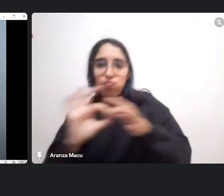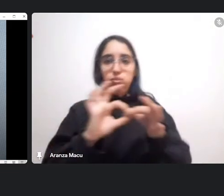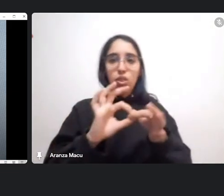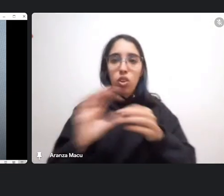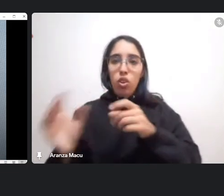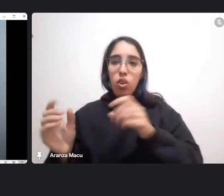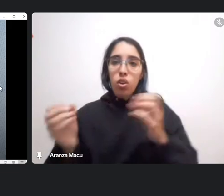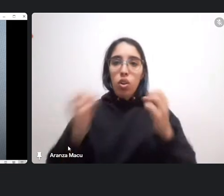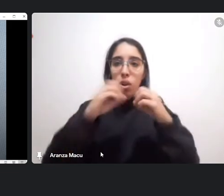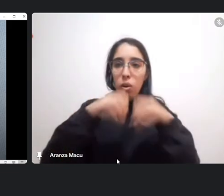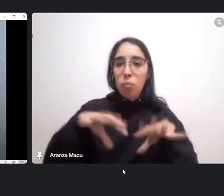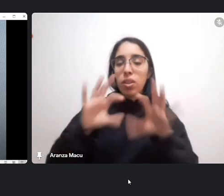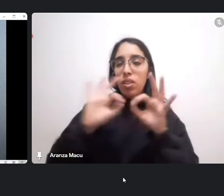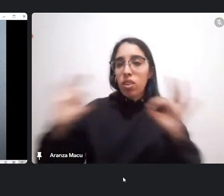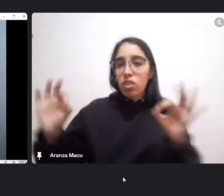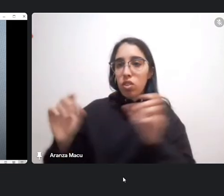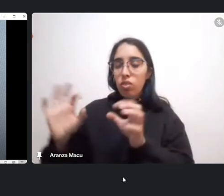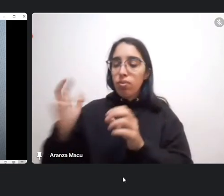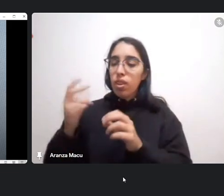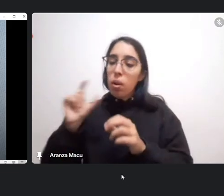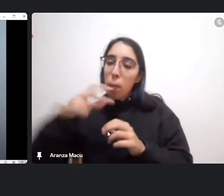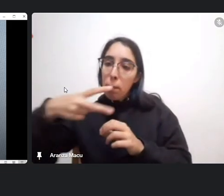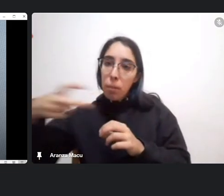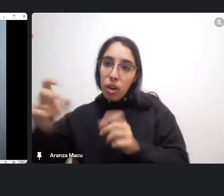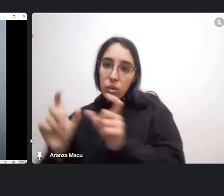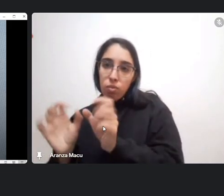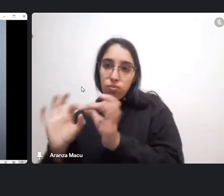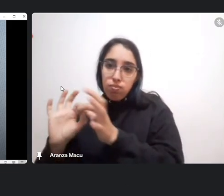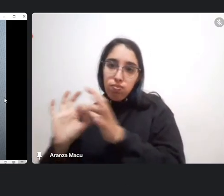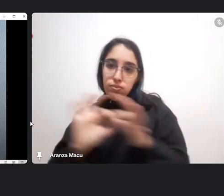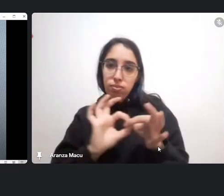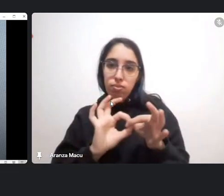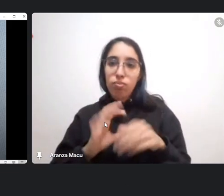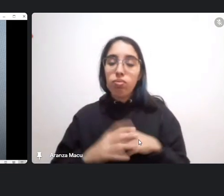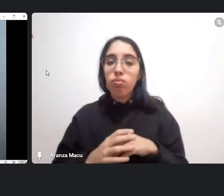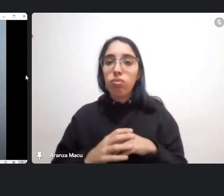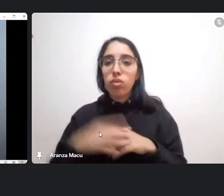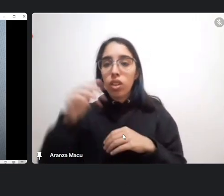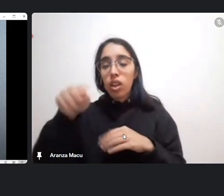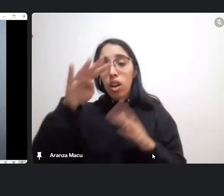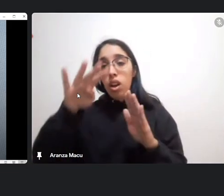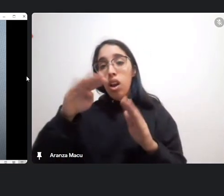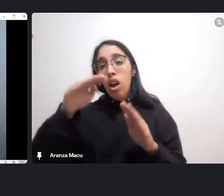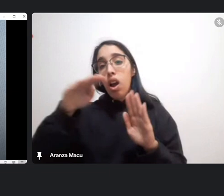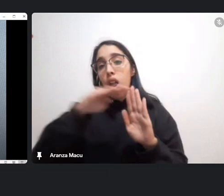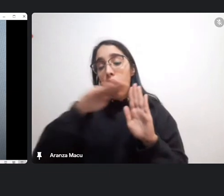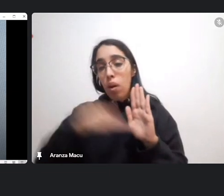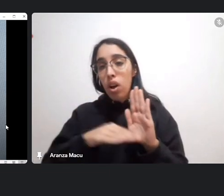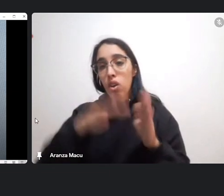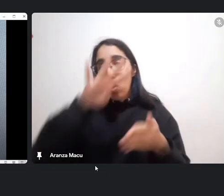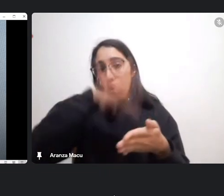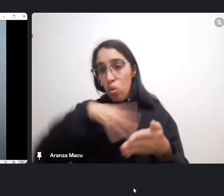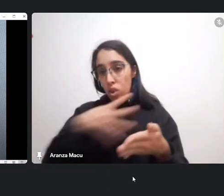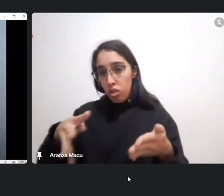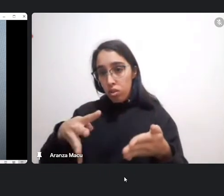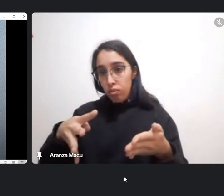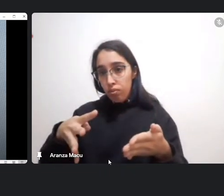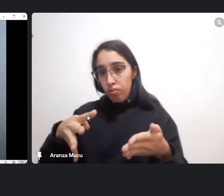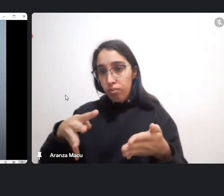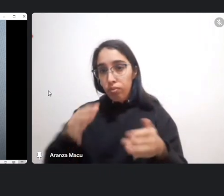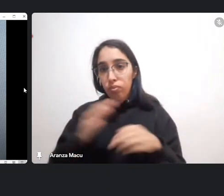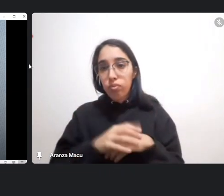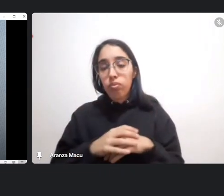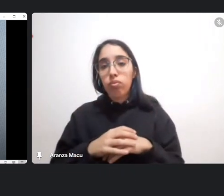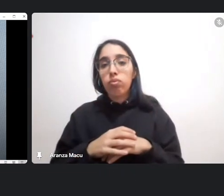Bien. Entonces, esto es, con estos cuadritos, nos vamos a ir manejando, ¿sí?